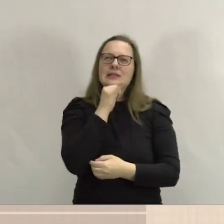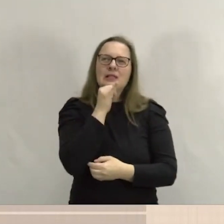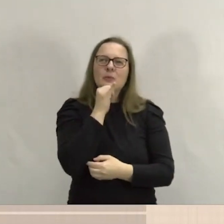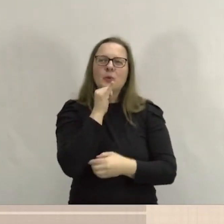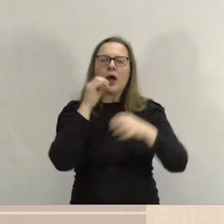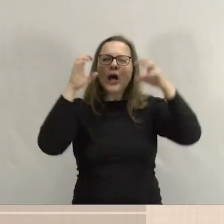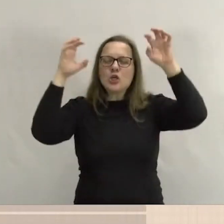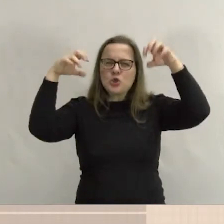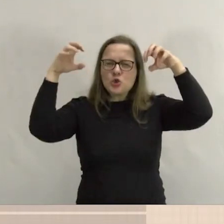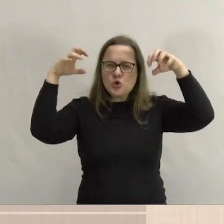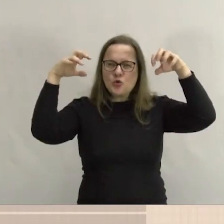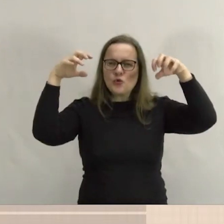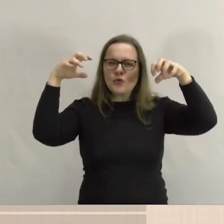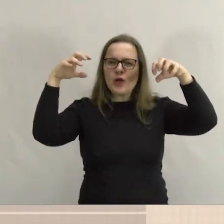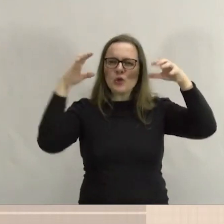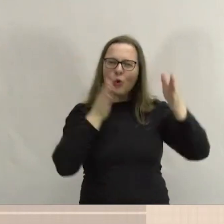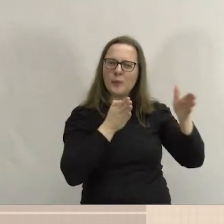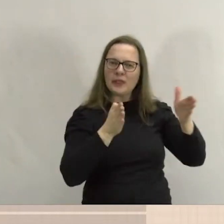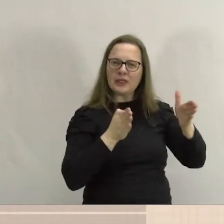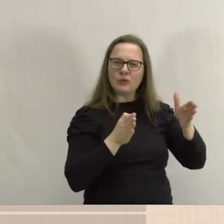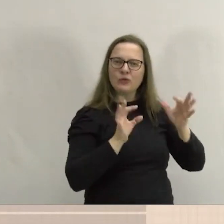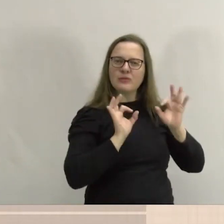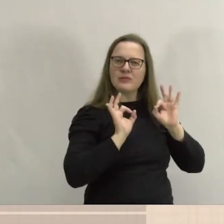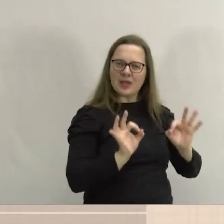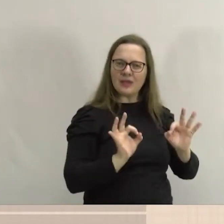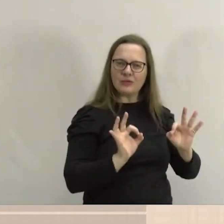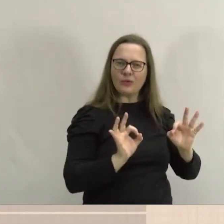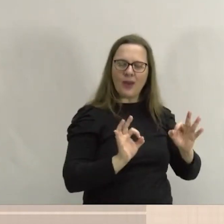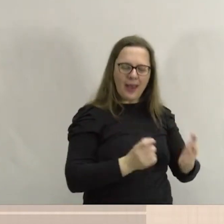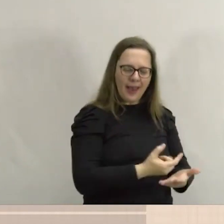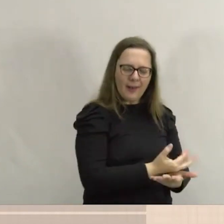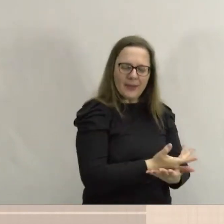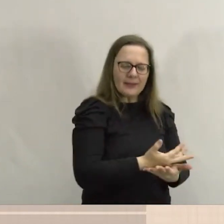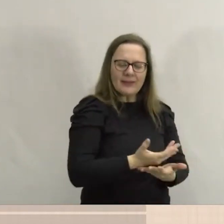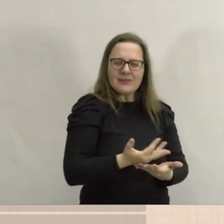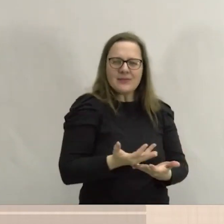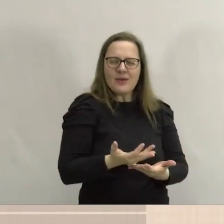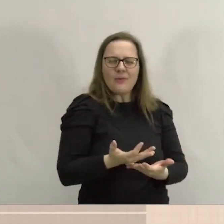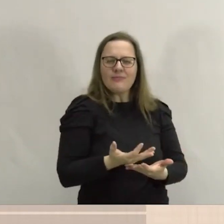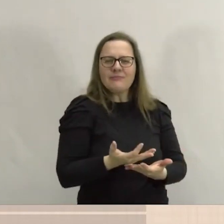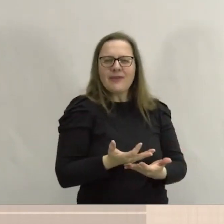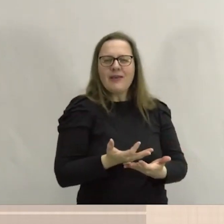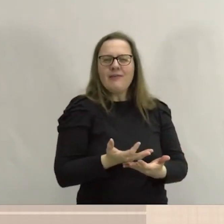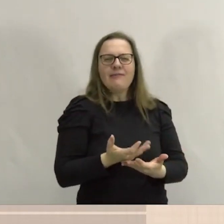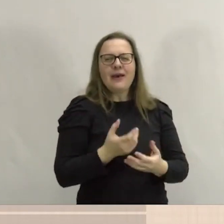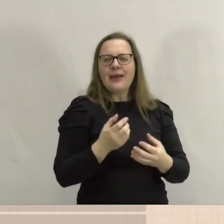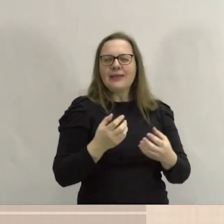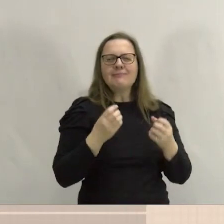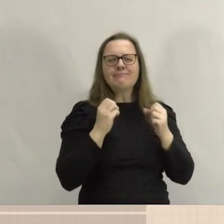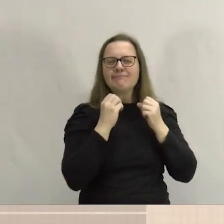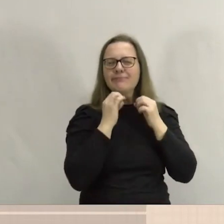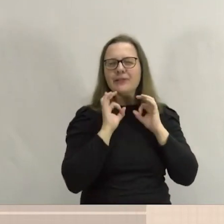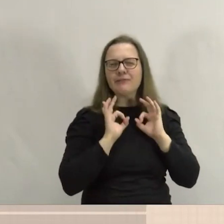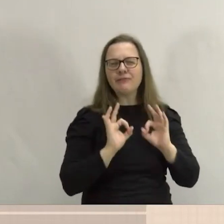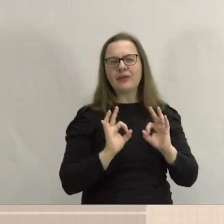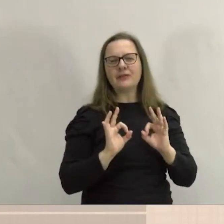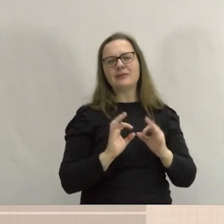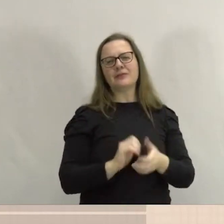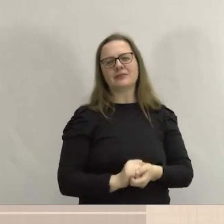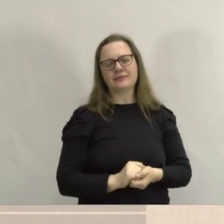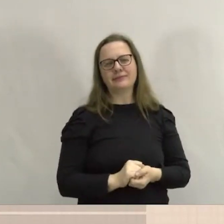a serôdia, a chuva na hora certa, a chuva que vai fazer regar a